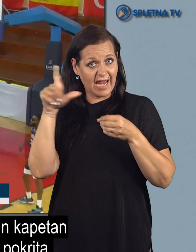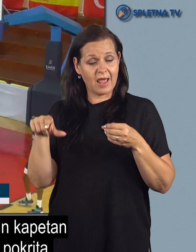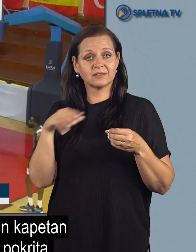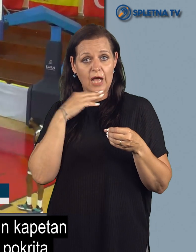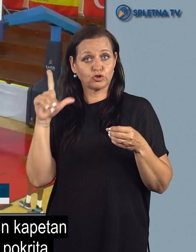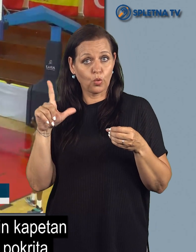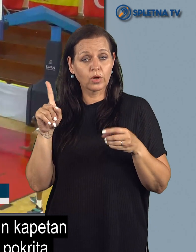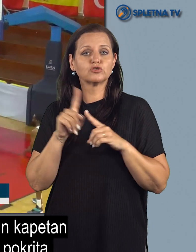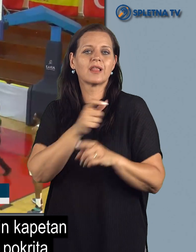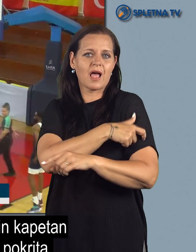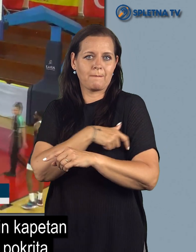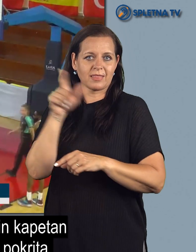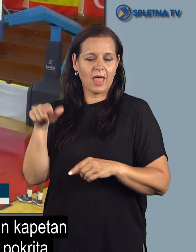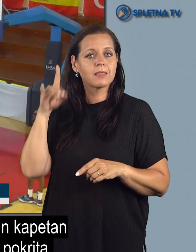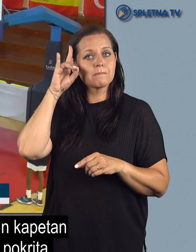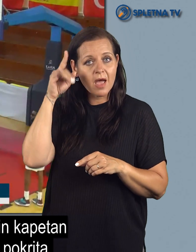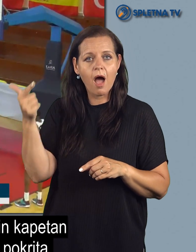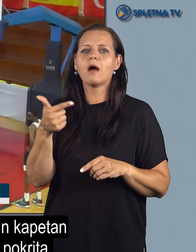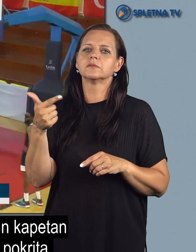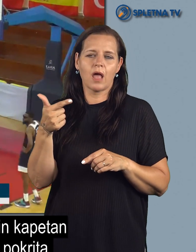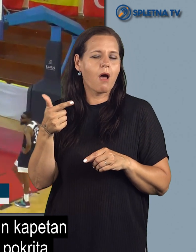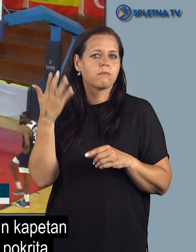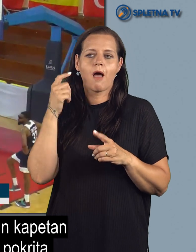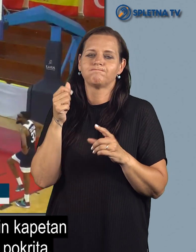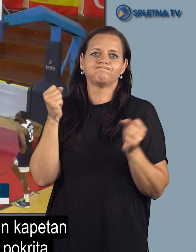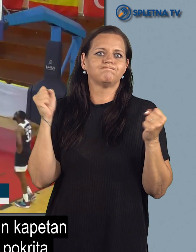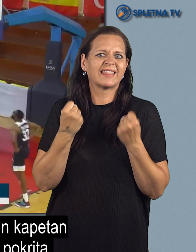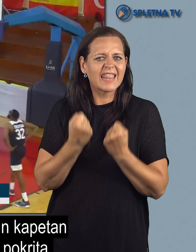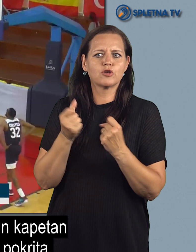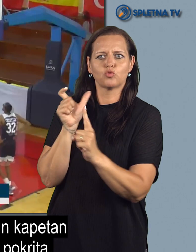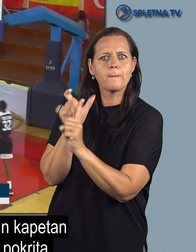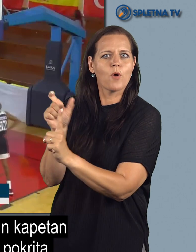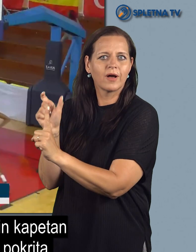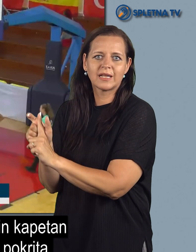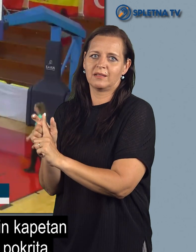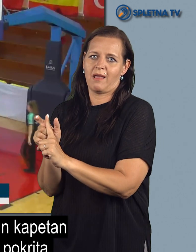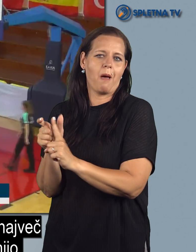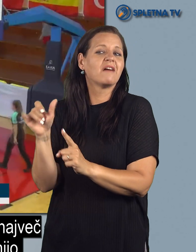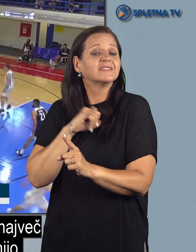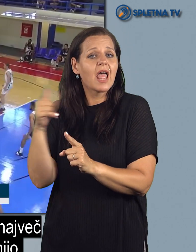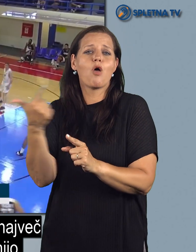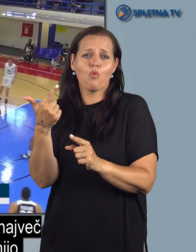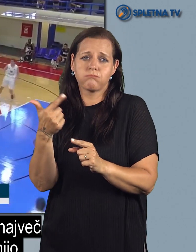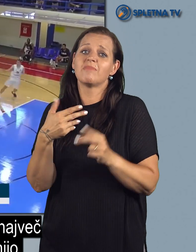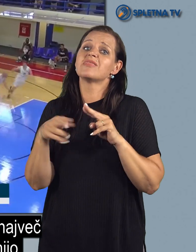Najboljši strelec Lukić in kapetan Zupan sta bila tesno pokrita, a sta vseeno dala največ košev za